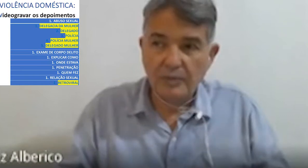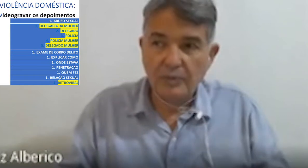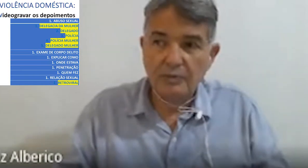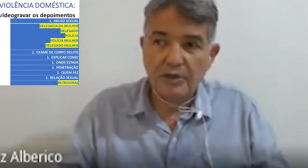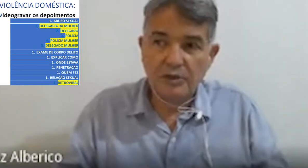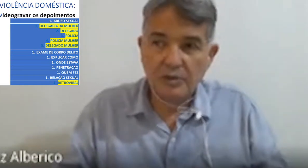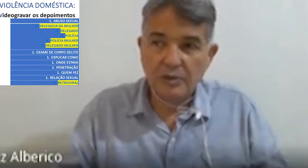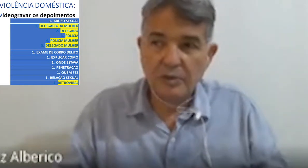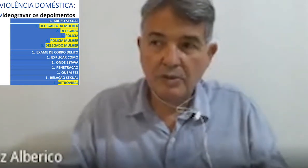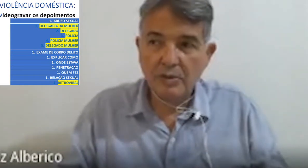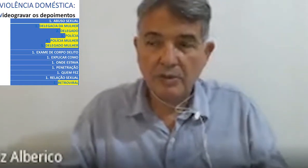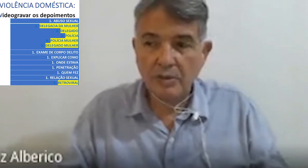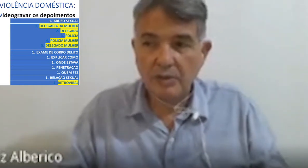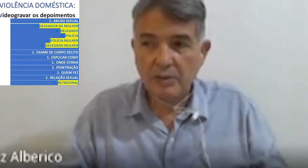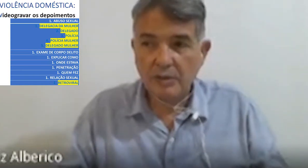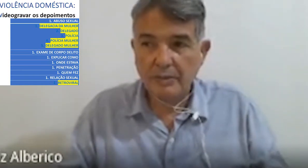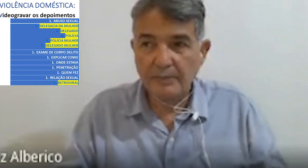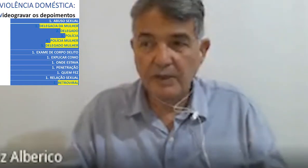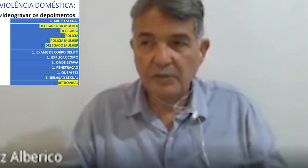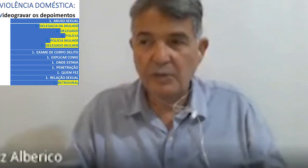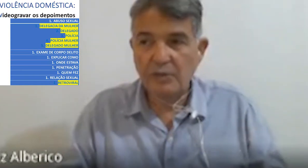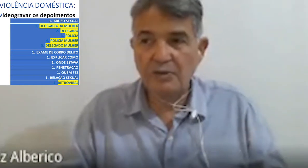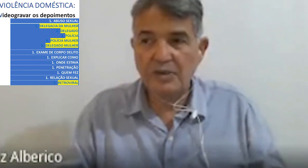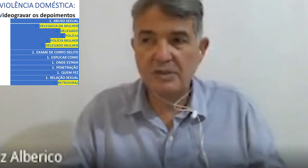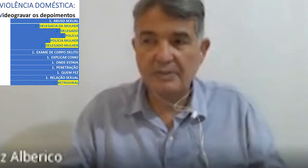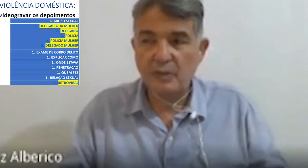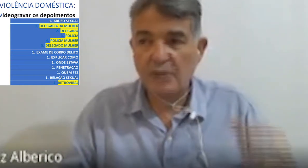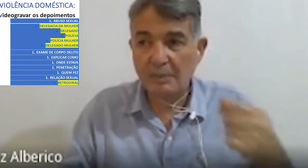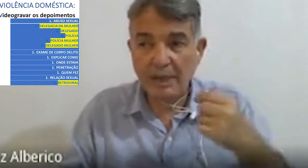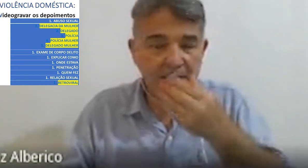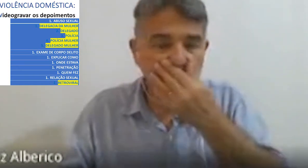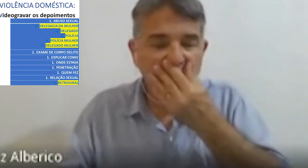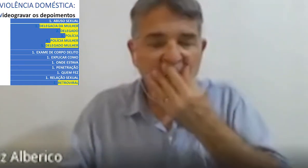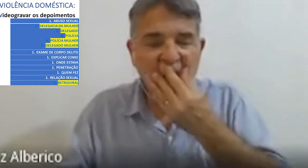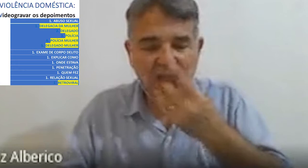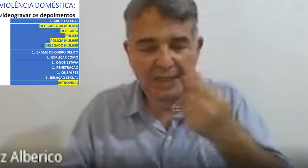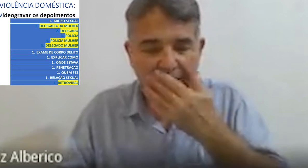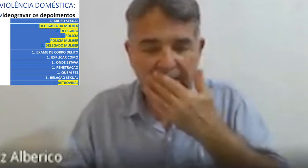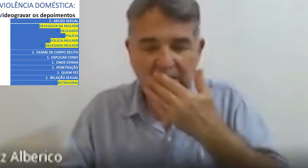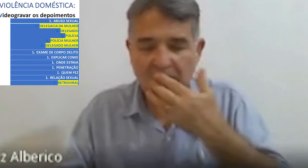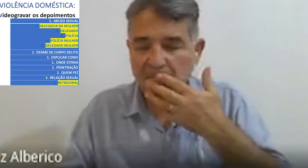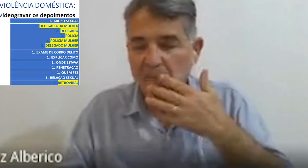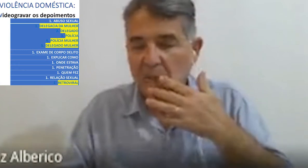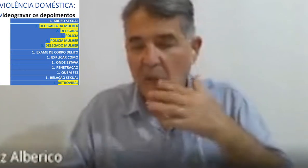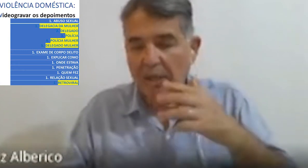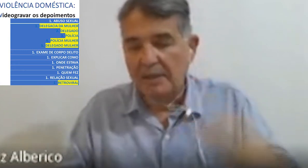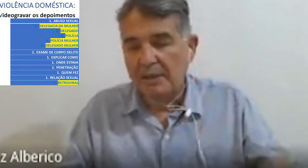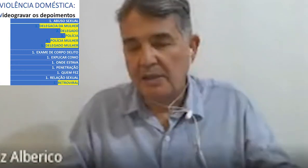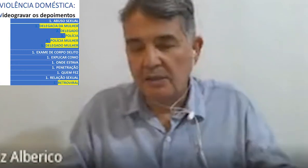um vídeo de uma reunião que eu fiz do G10, está lá na internet, e